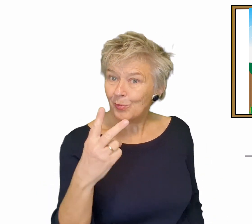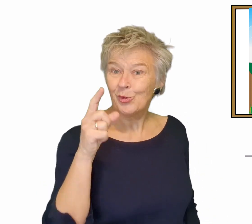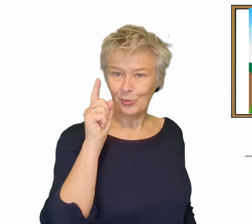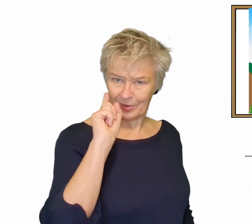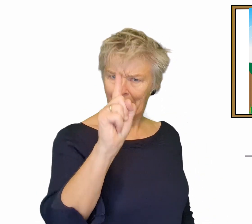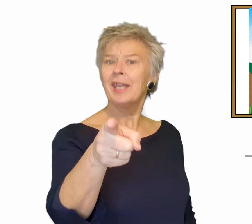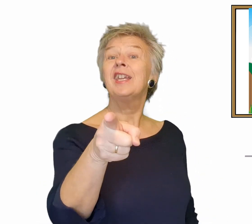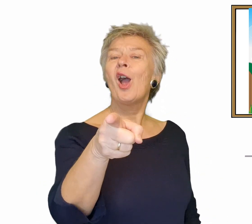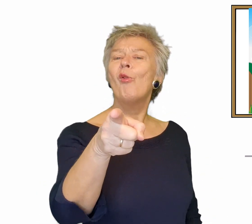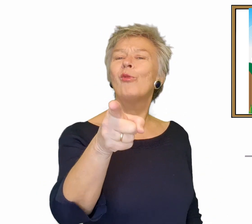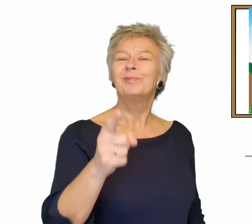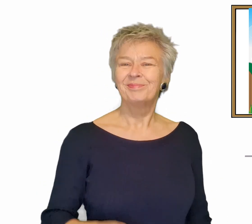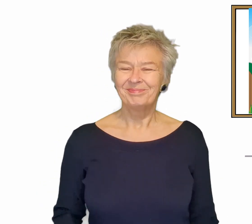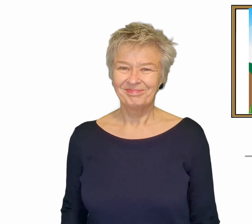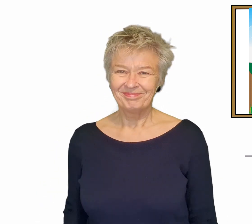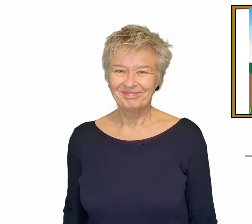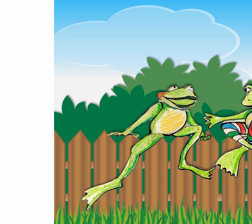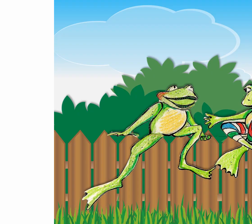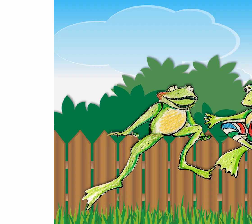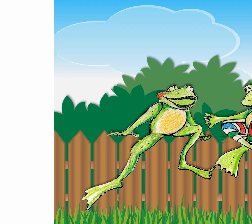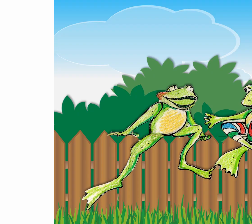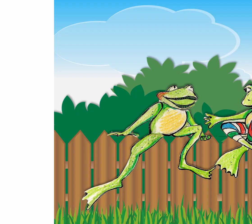op zoek naar jou.